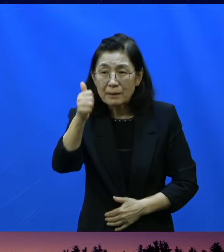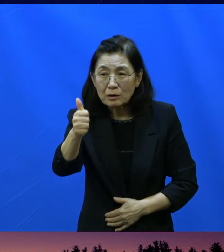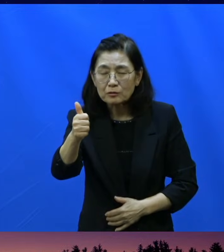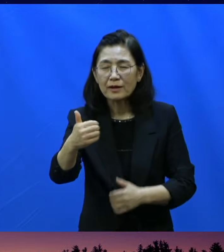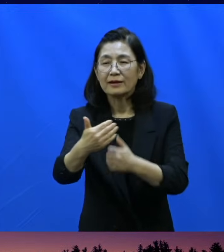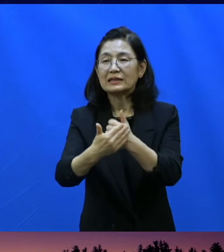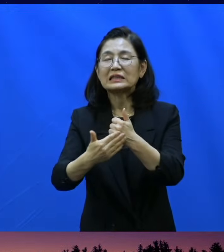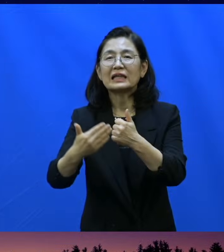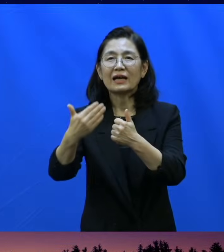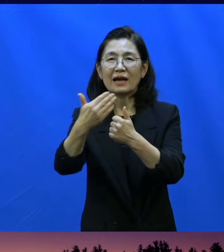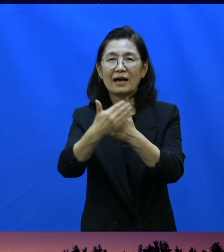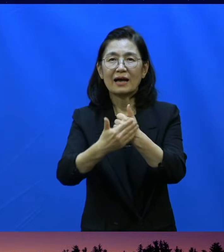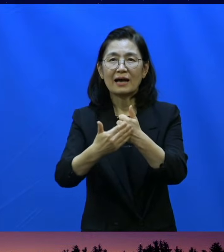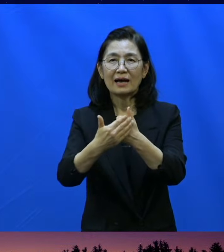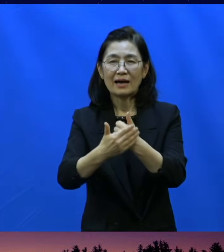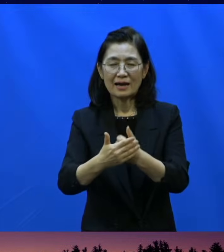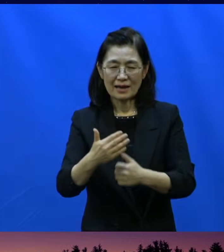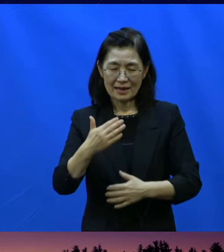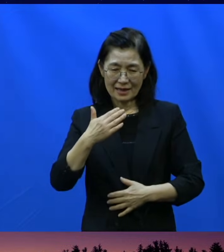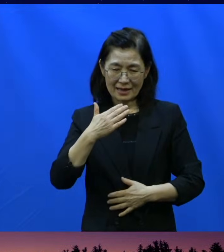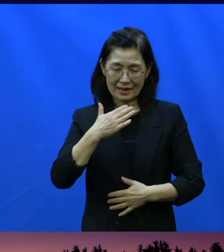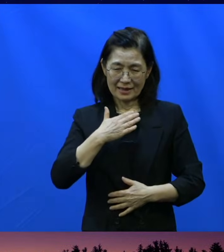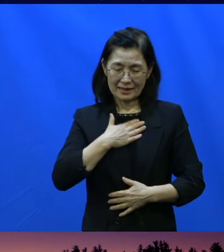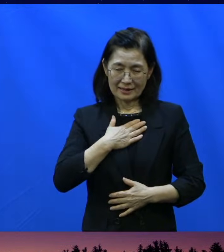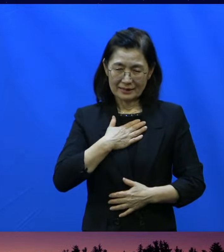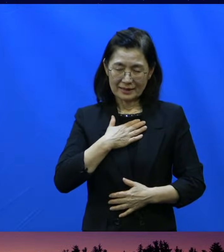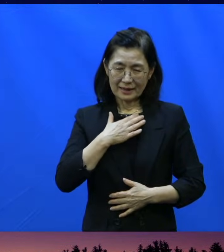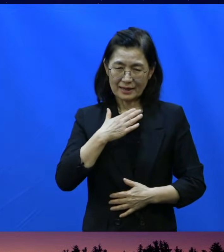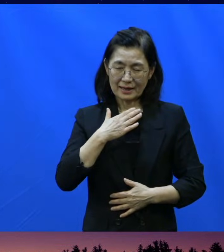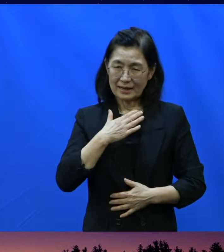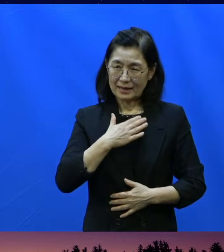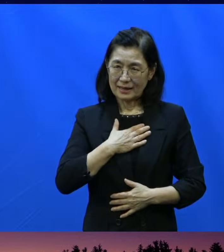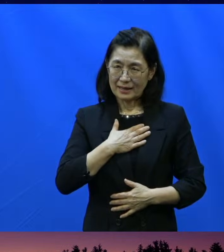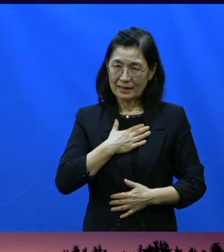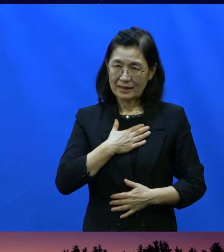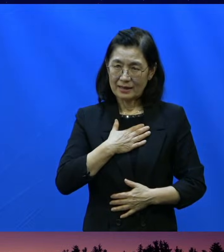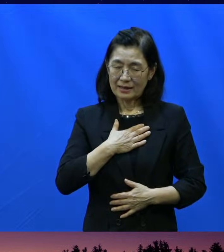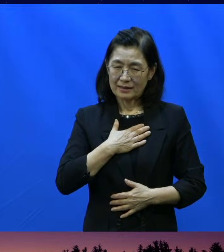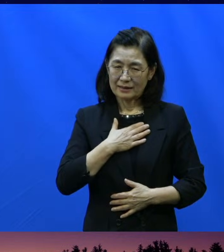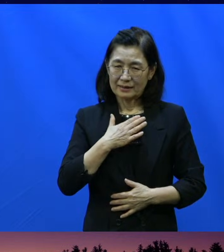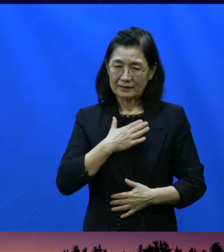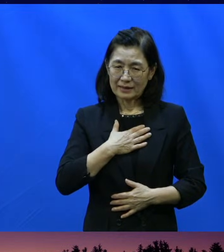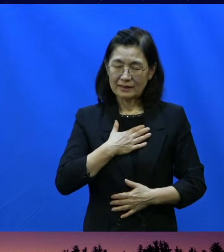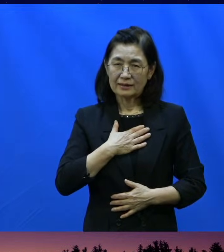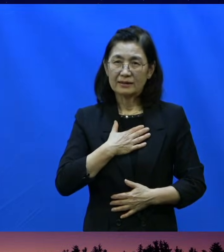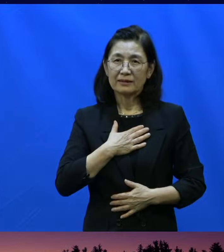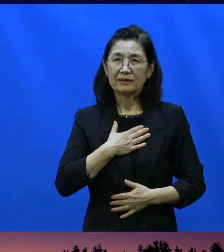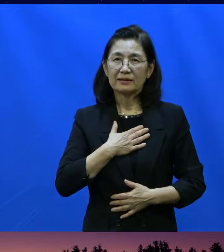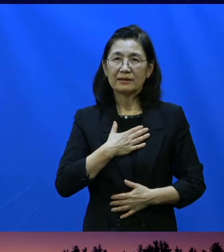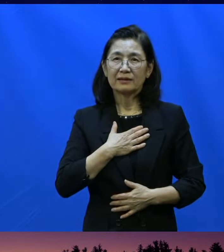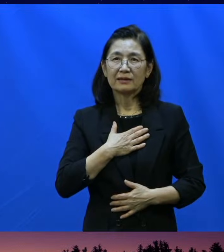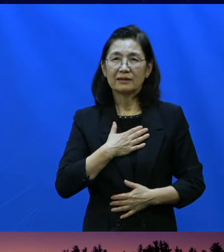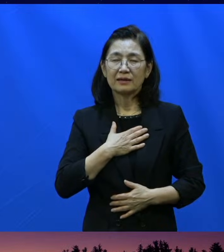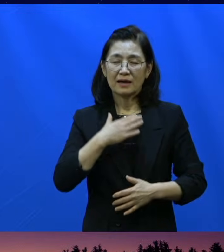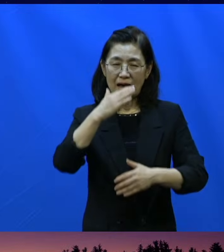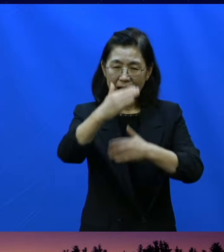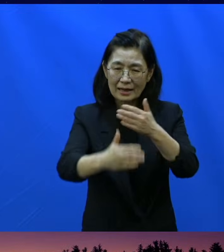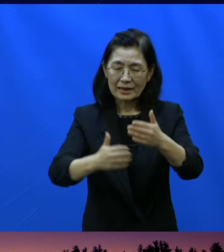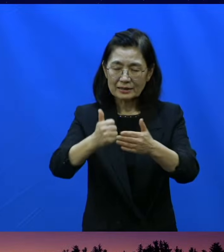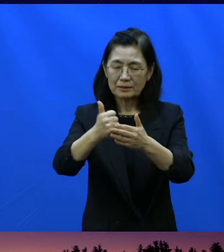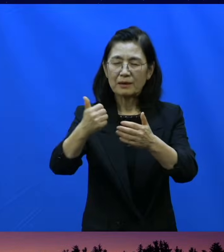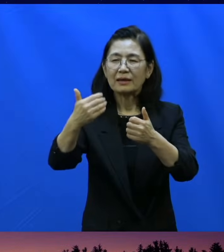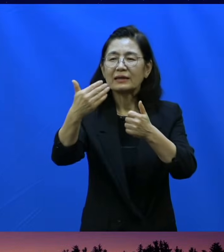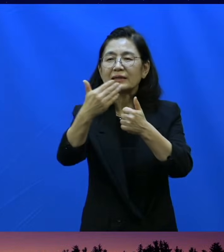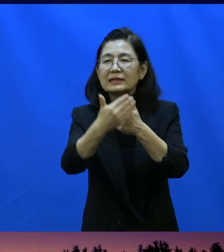은혜가, 나의 나됨은 하나님의 은혜로다. 나의 나됨, 하나님의 은혜로 리셋된